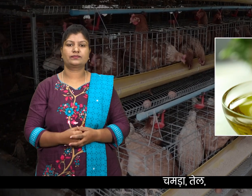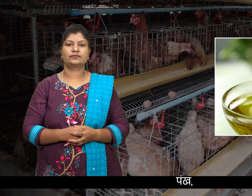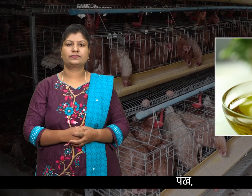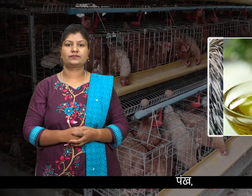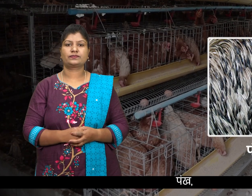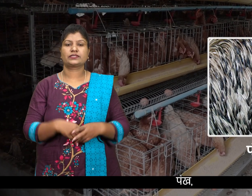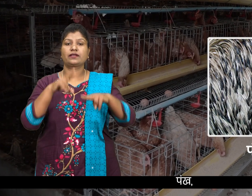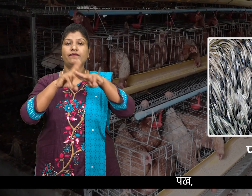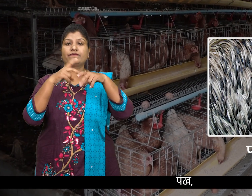पंख,